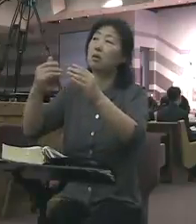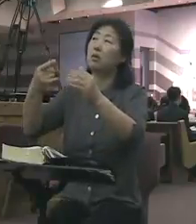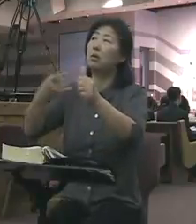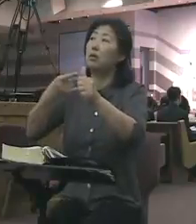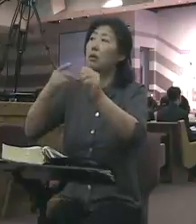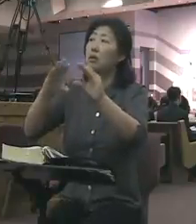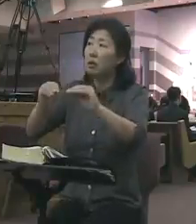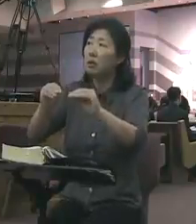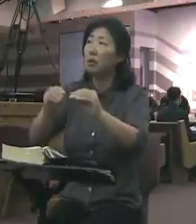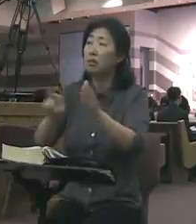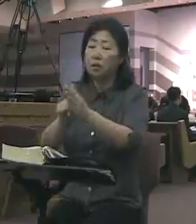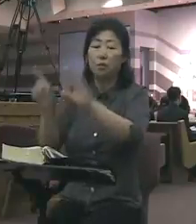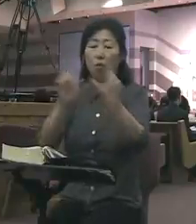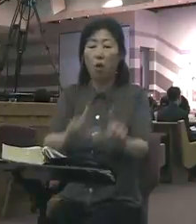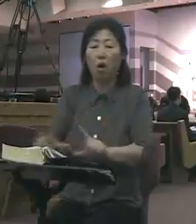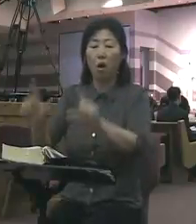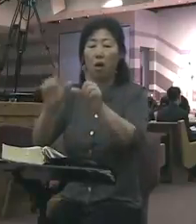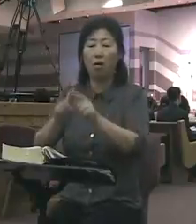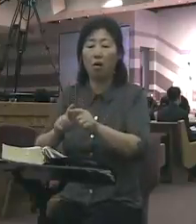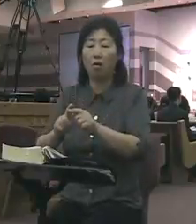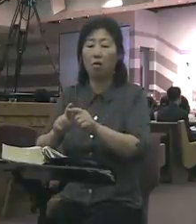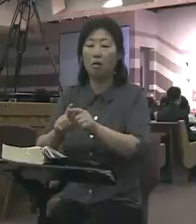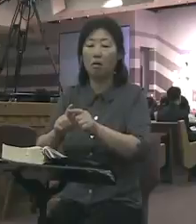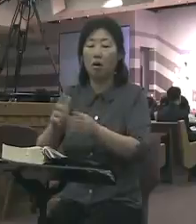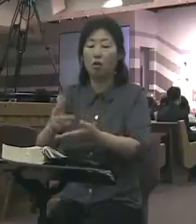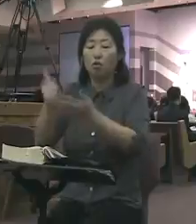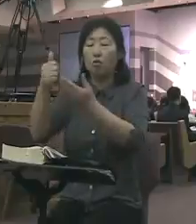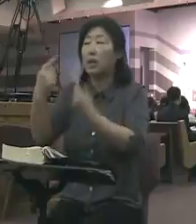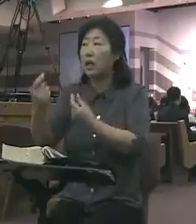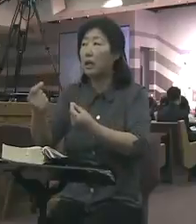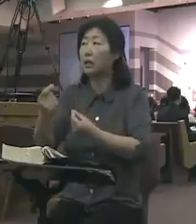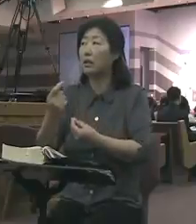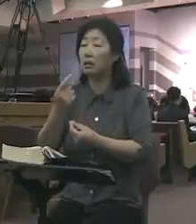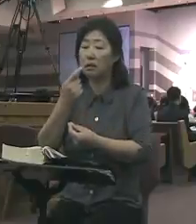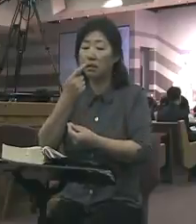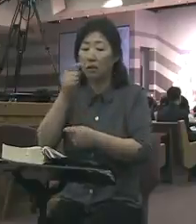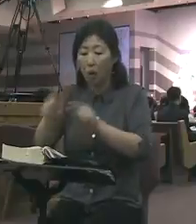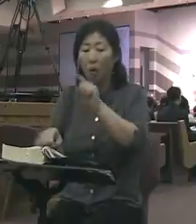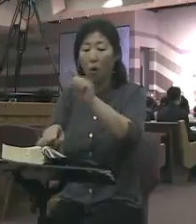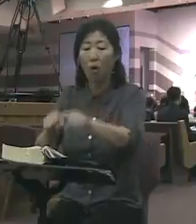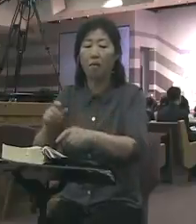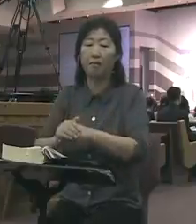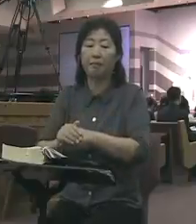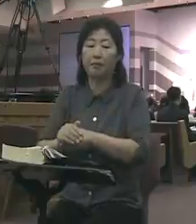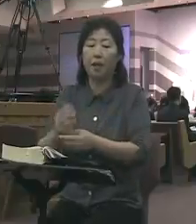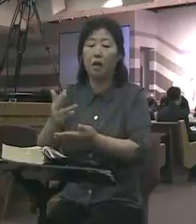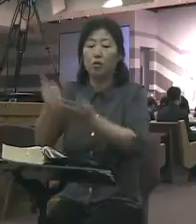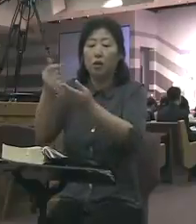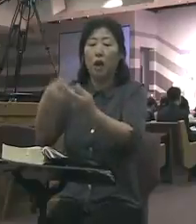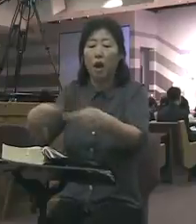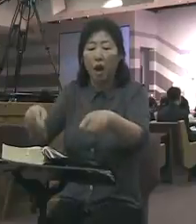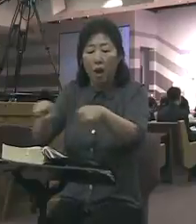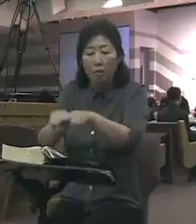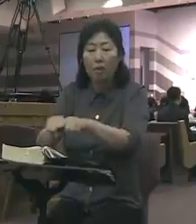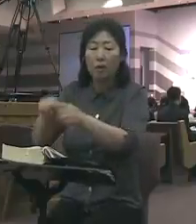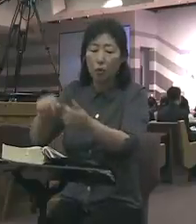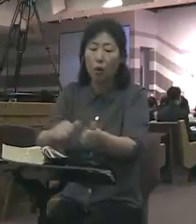거예요. 내 멍에를 메고 배우라. 주님같이 걸으라는 것입니다. 주님과 함께 동행하며 산다는 것입니다. 근데